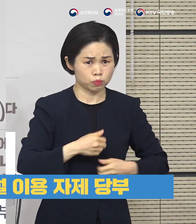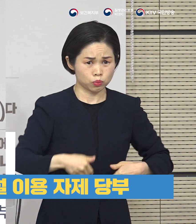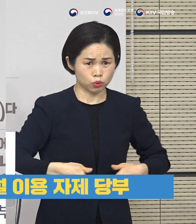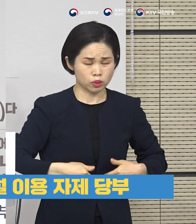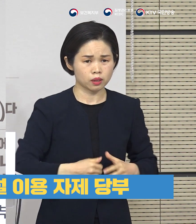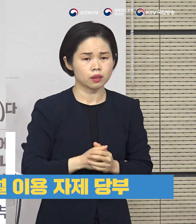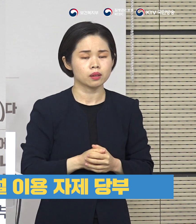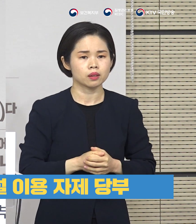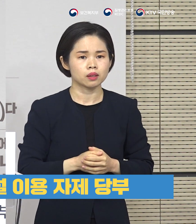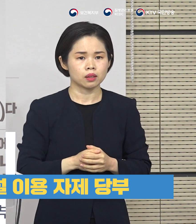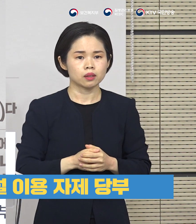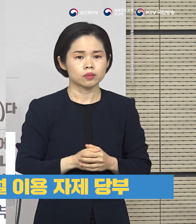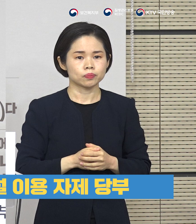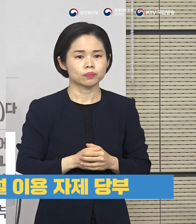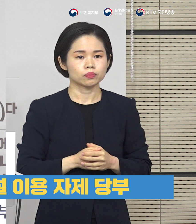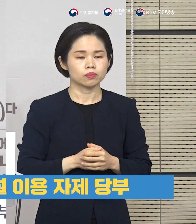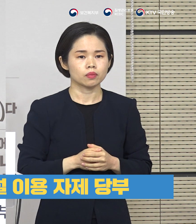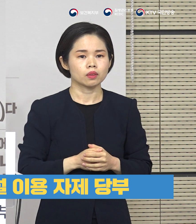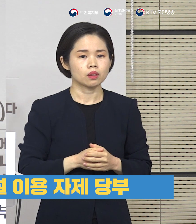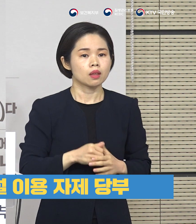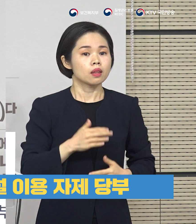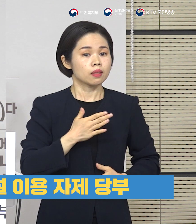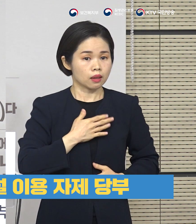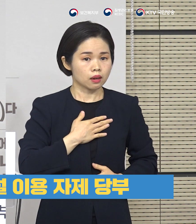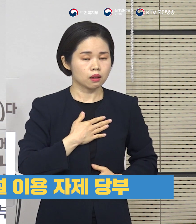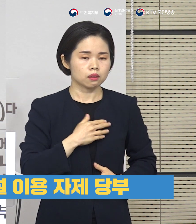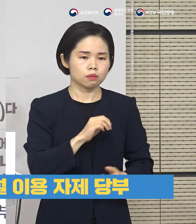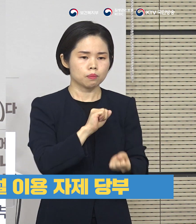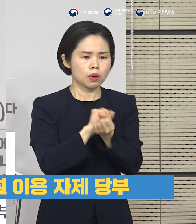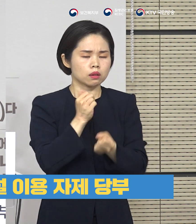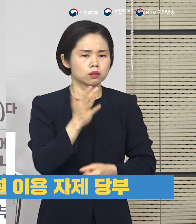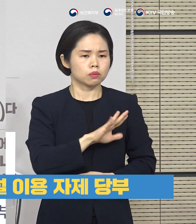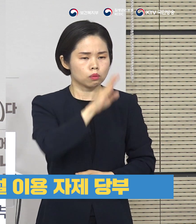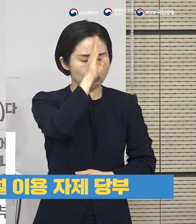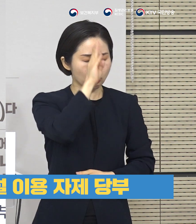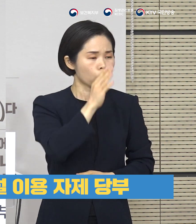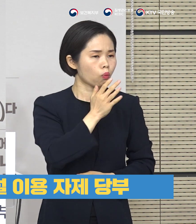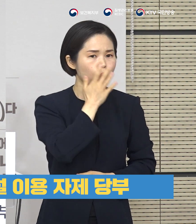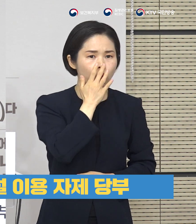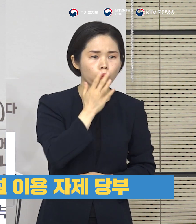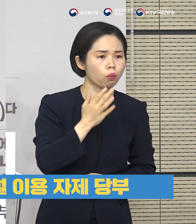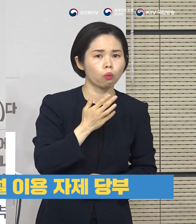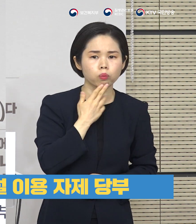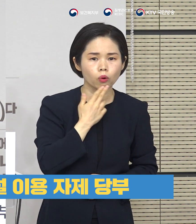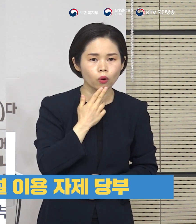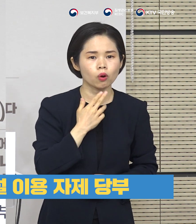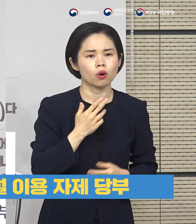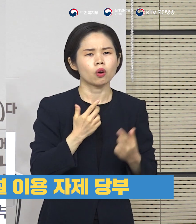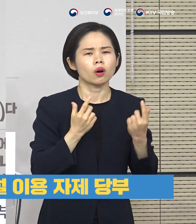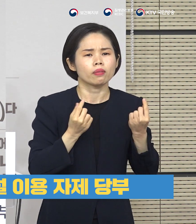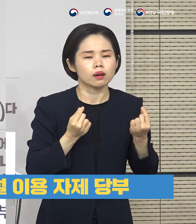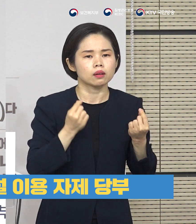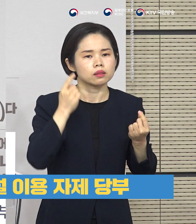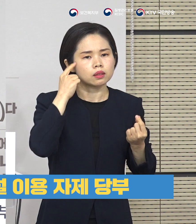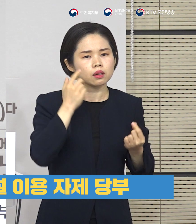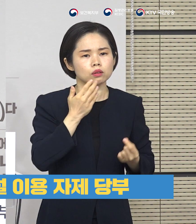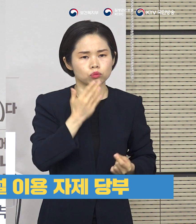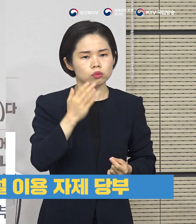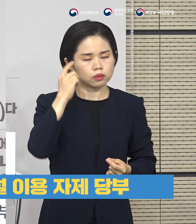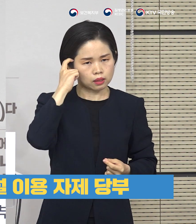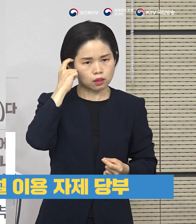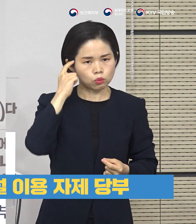수도권 주민들께서는 내가 무증상 감염자일 수 있다라는 경각심을 가지고 일상생활에서